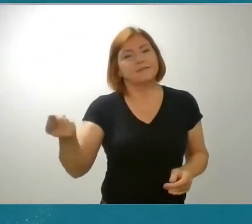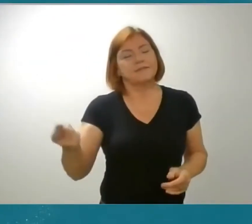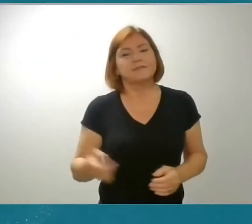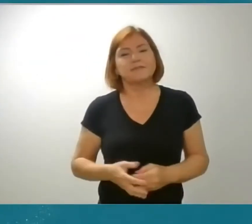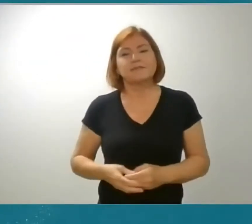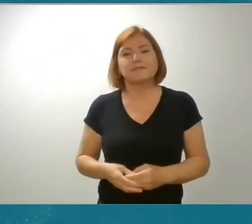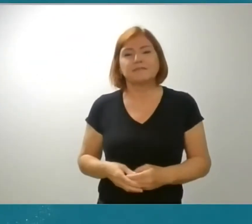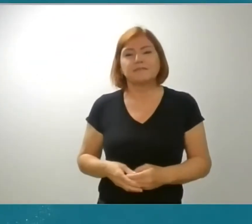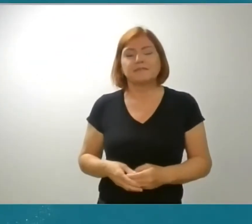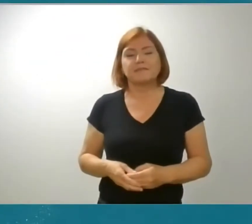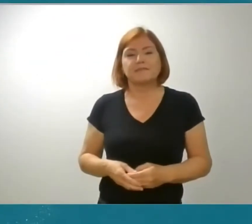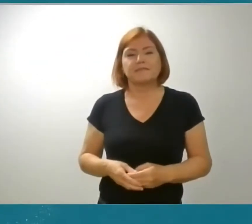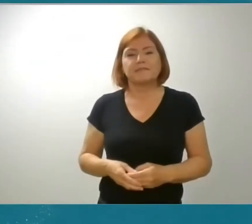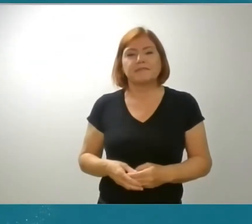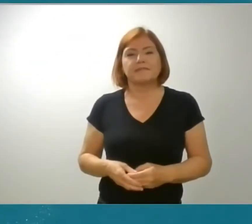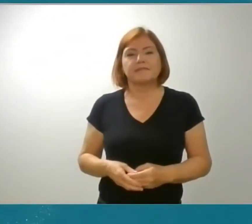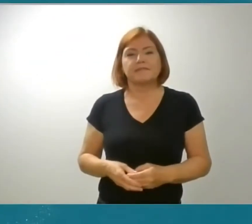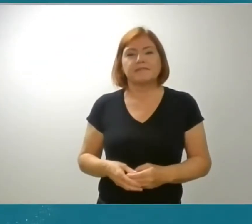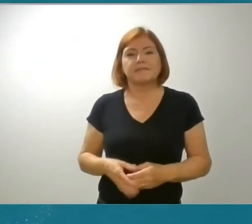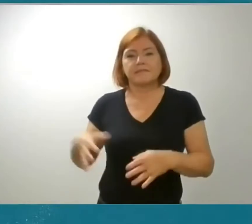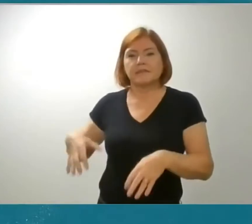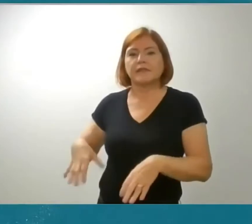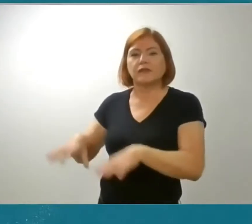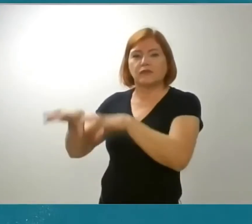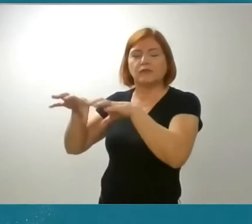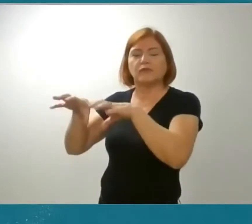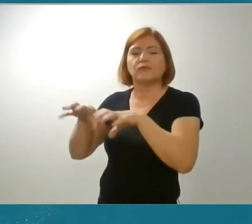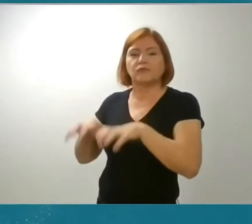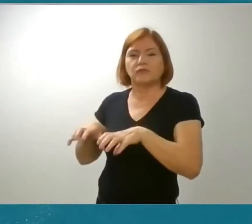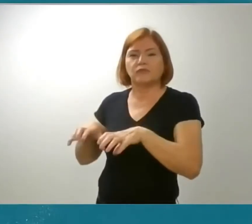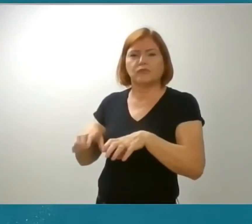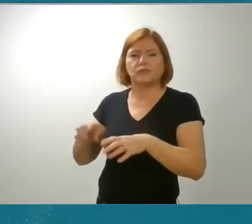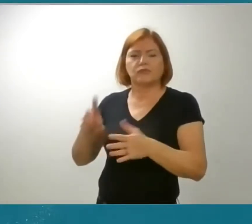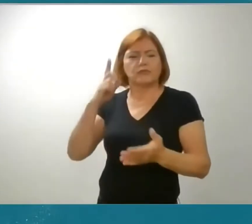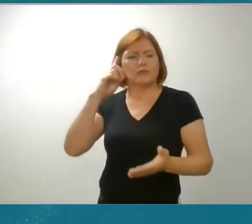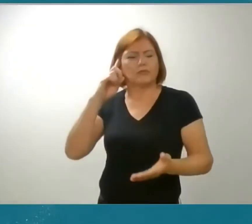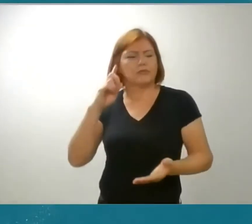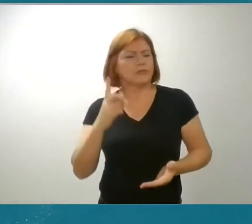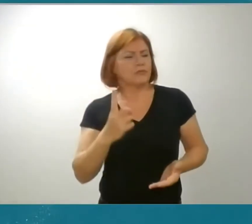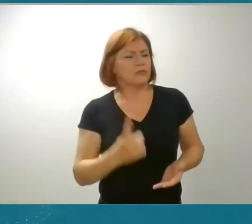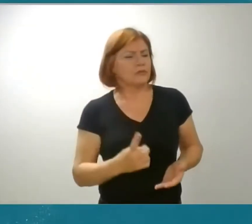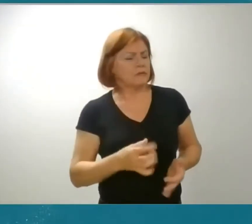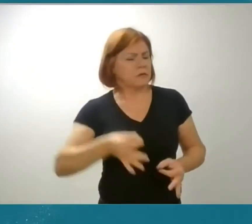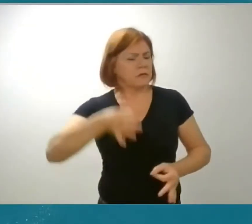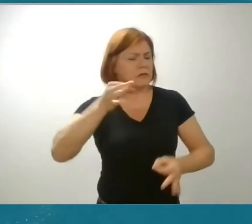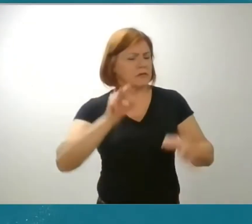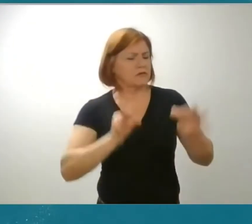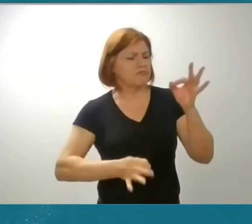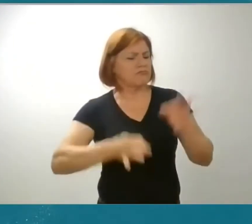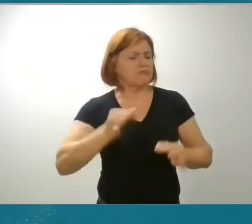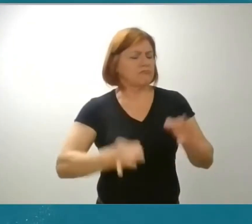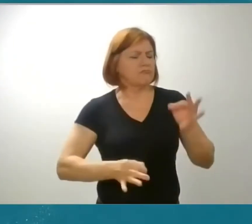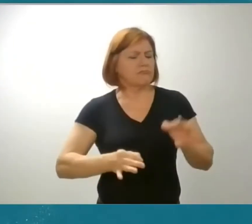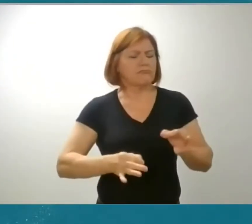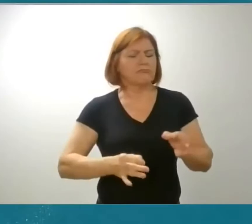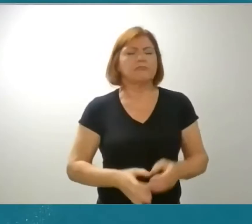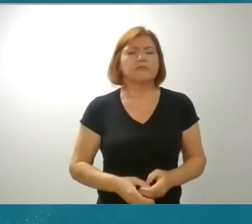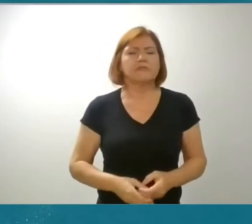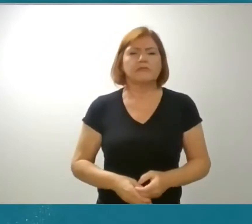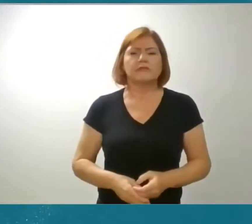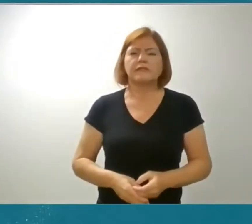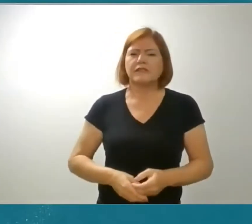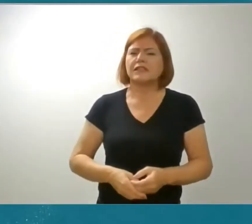posso cuidar. Vamos lá. O que mais? Porque tu quebraste o jugo que pesava sobre